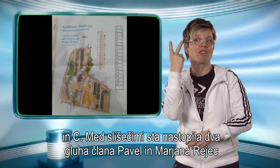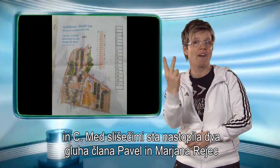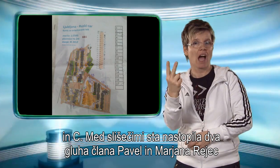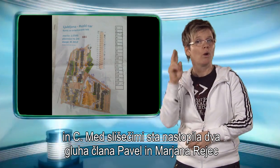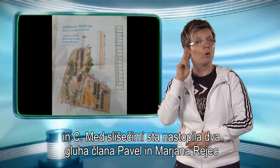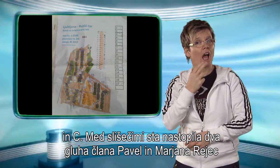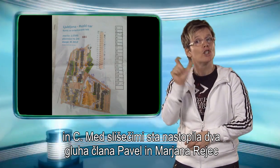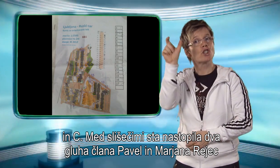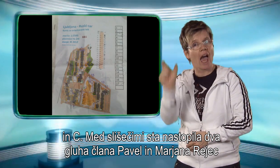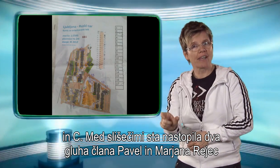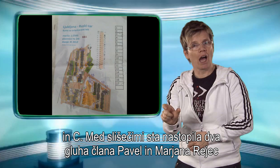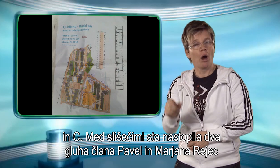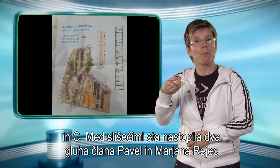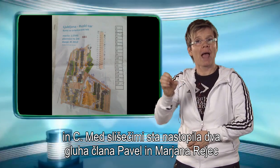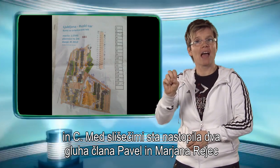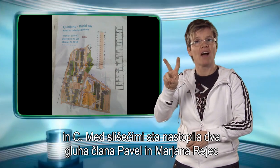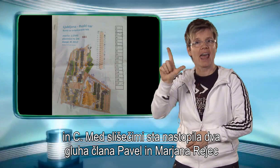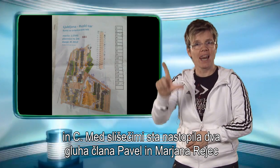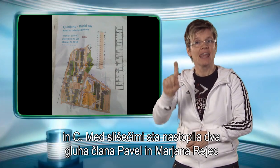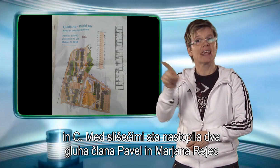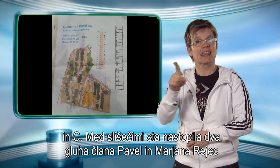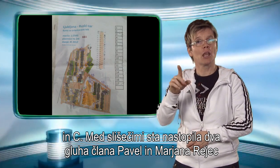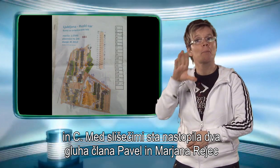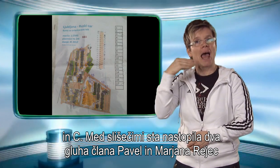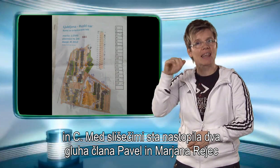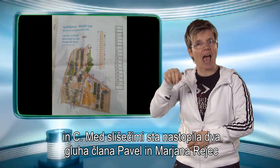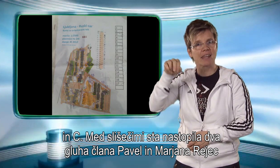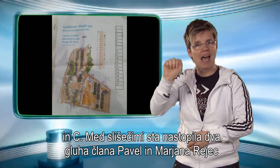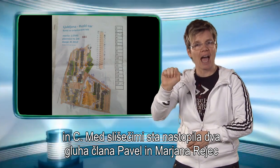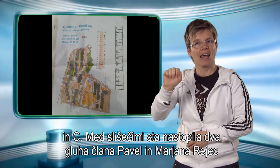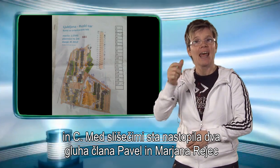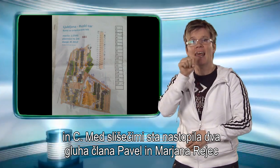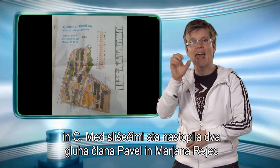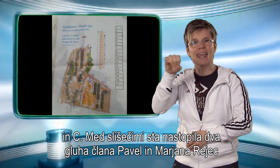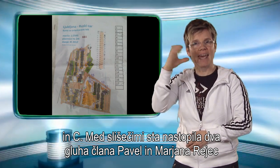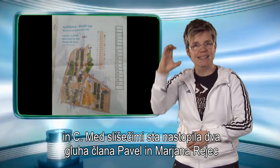Pavel in Marjana Rejec iz orientacijskega kluba Azimut.